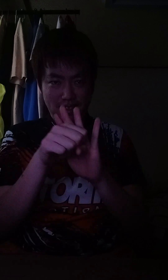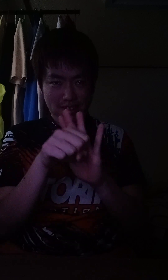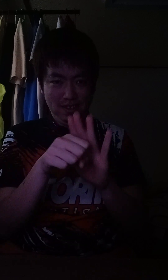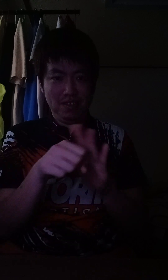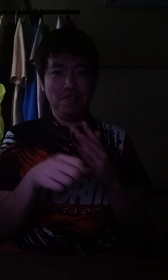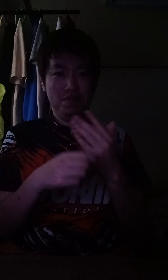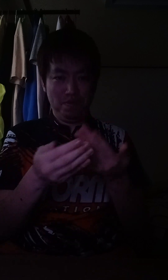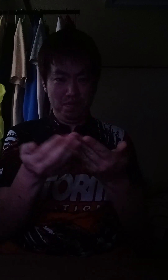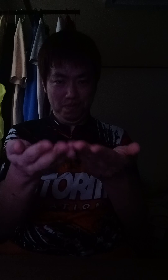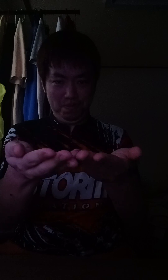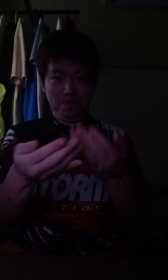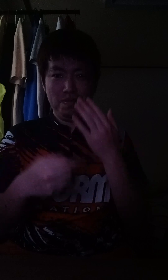사랑해요.